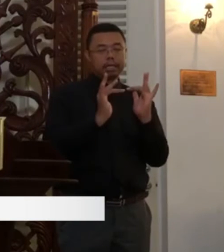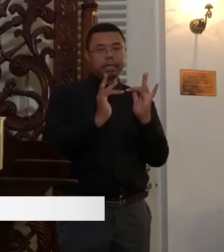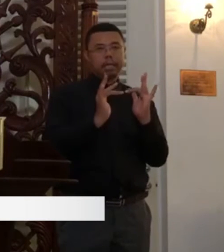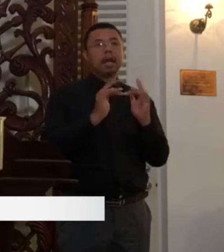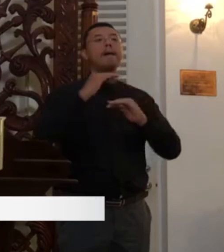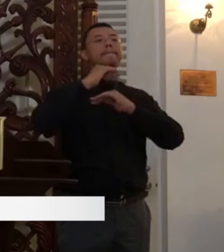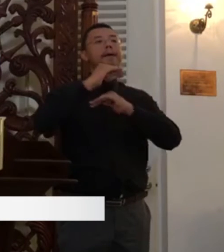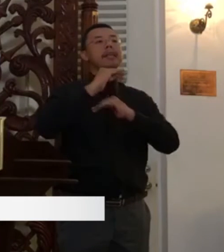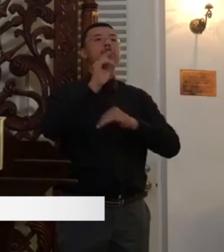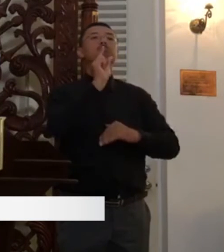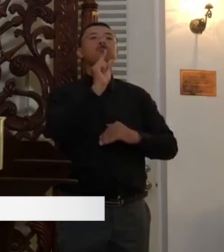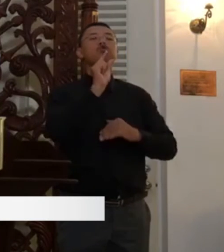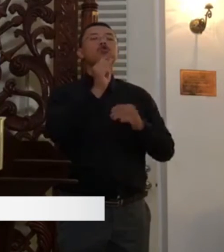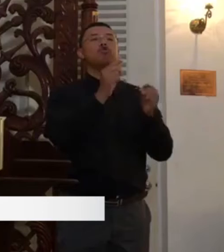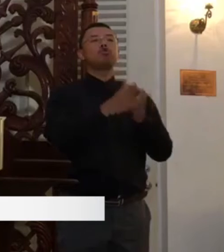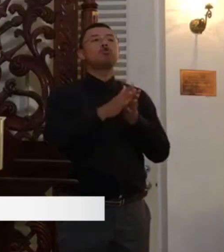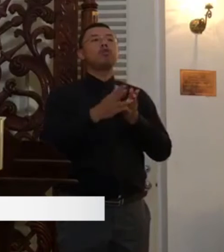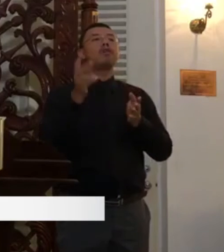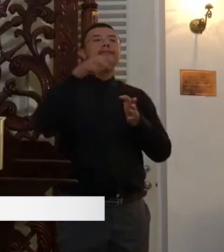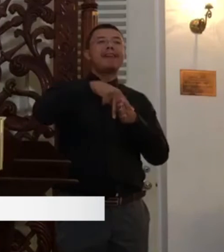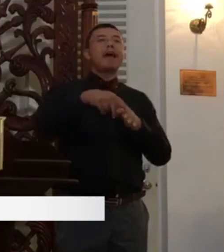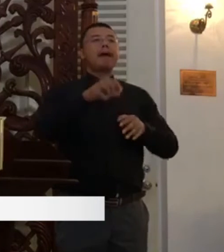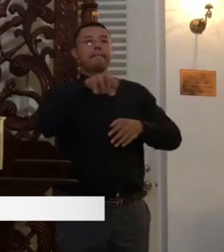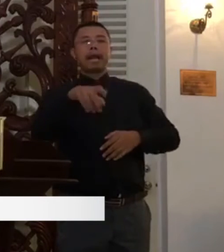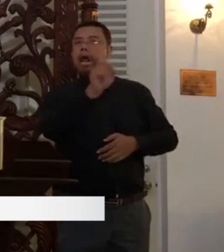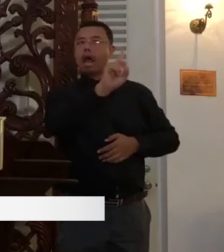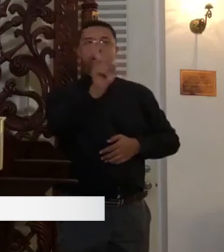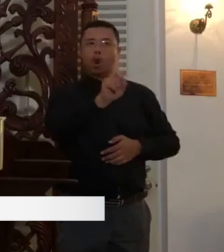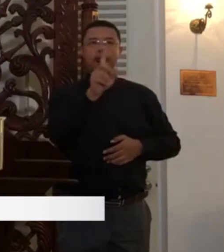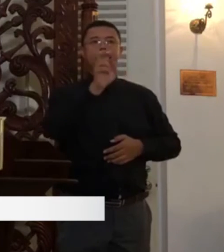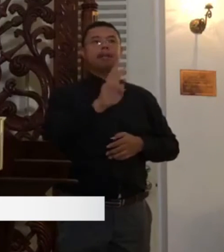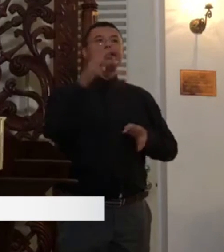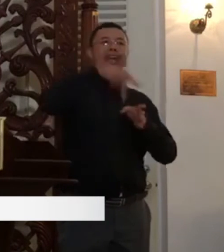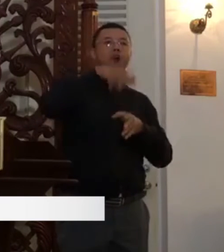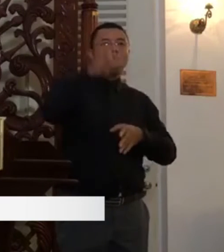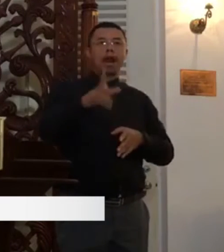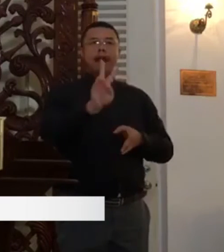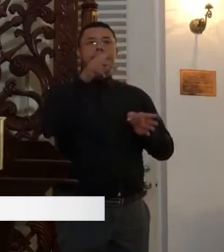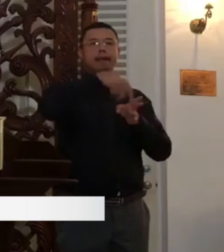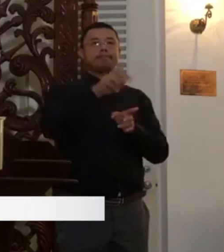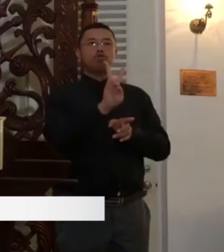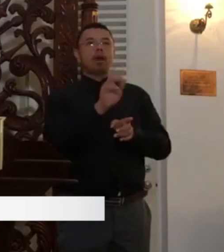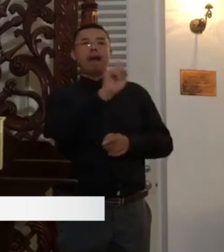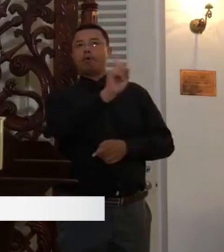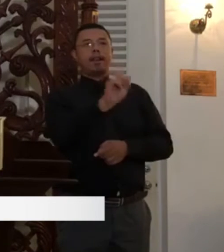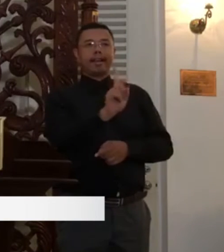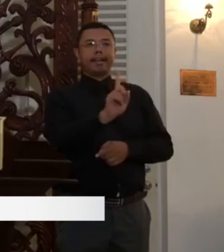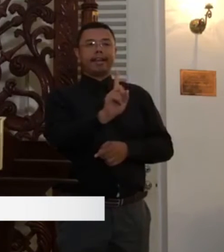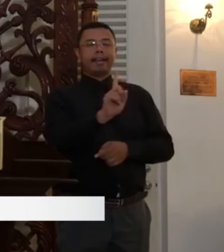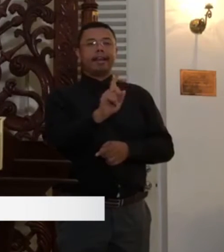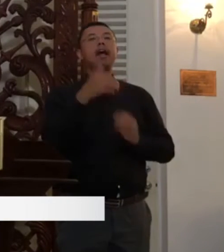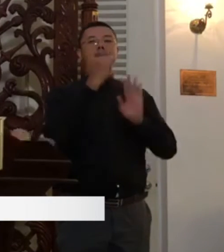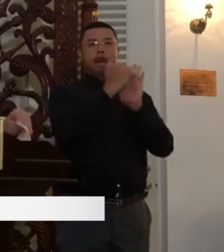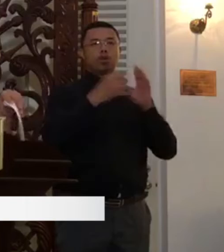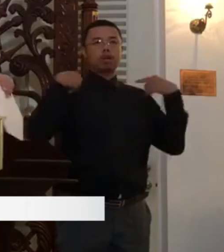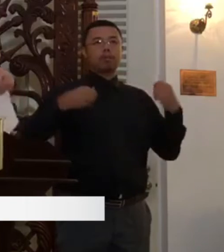dengan batasan hanya untuk mengangkut barang dan tidak untuk mengangkut penumpang. Peraturan Gubernur